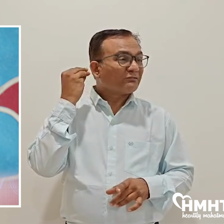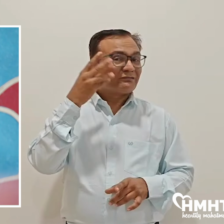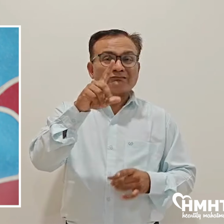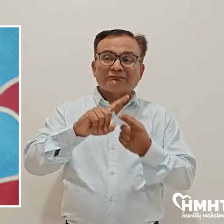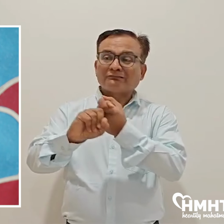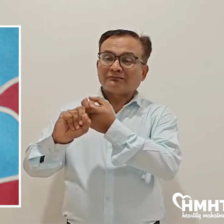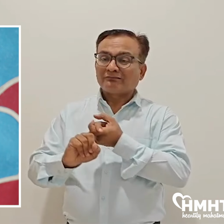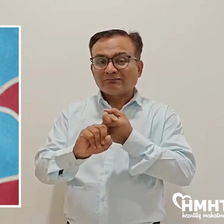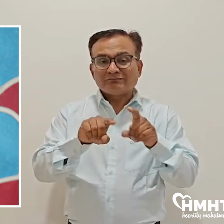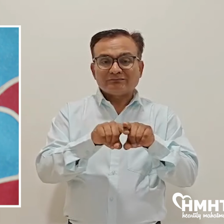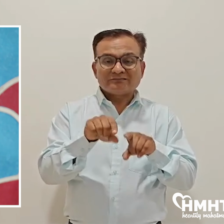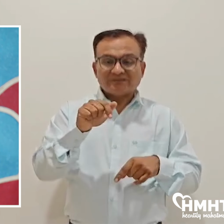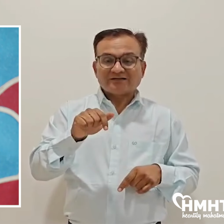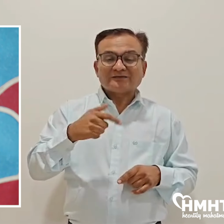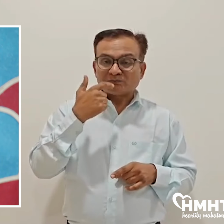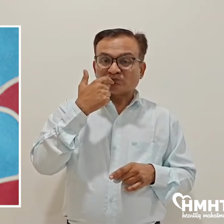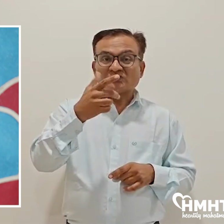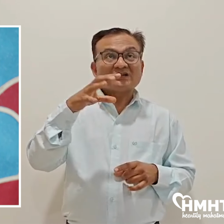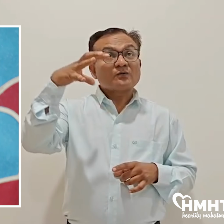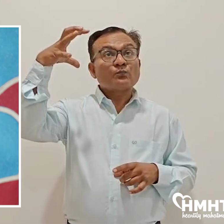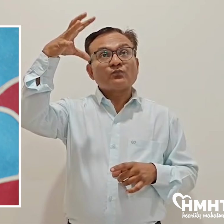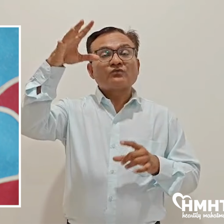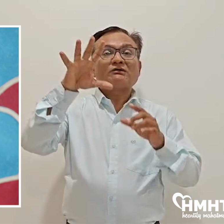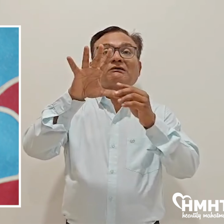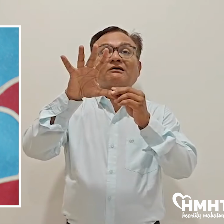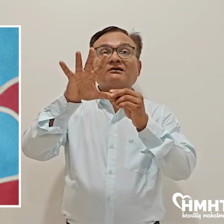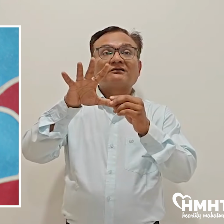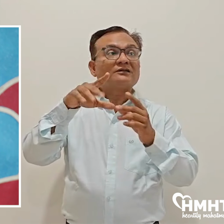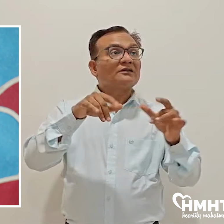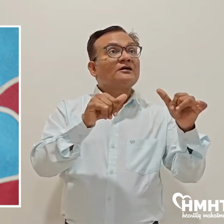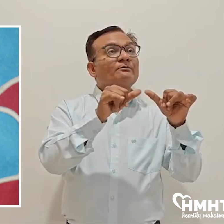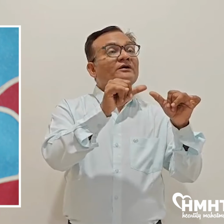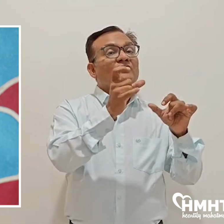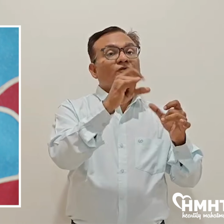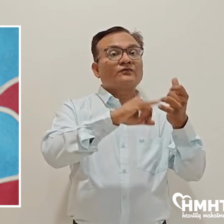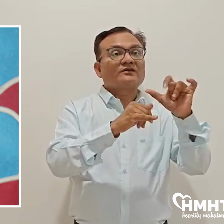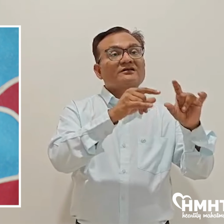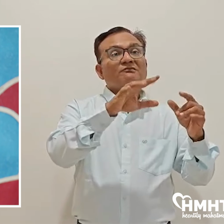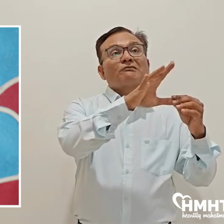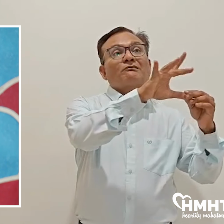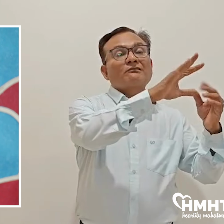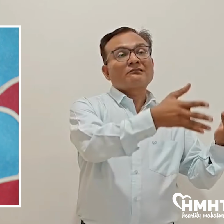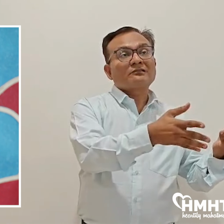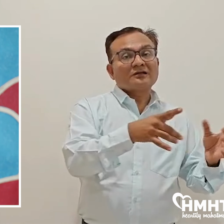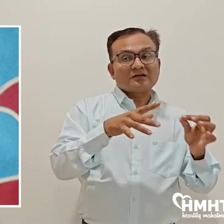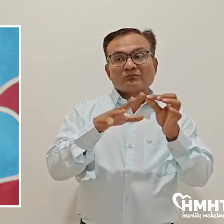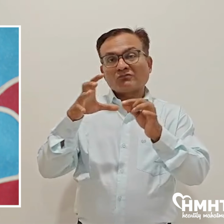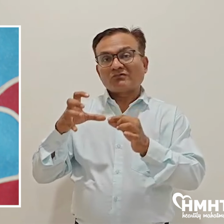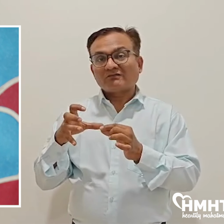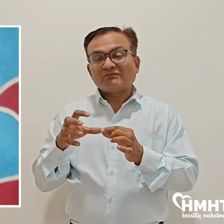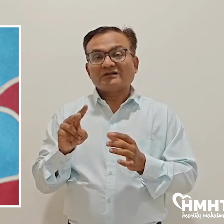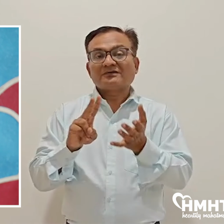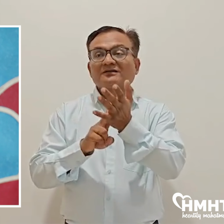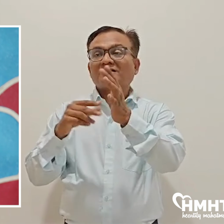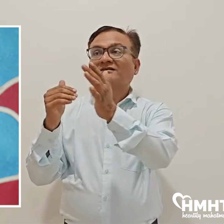કહેવાય. આપણે કહીએ આજે 14 છે તો અમેરિકાવાળા કહેશે અમારે હજુ 13 ચાલે છે, અને ઓસ્ટ્રેલિયા ન્યૂઝીલેન્ડવાળા કહેશે અમારે